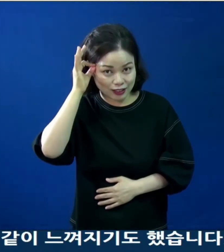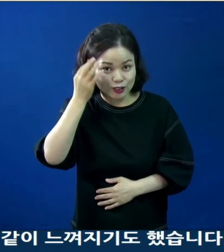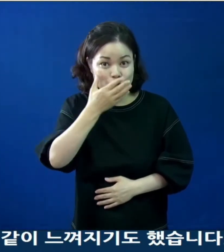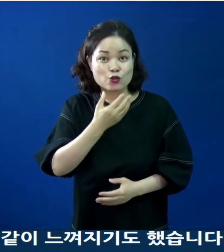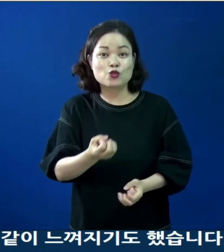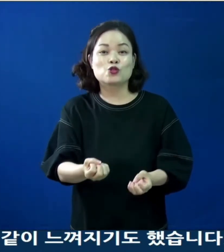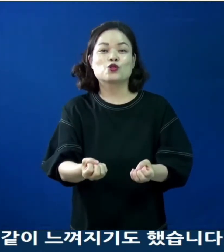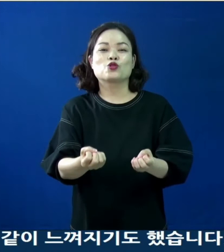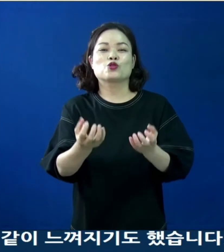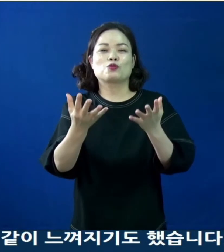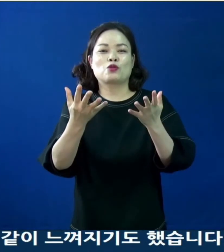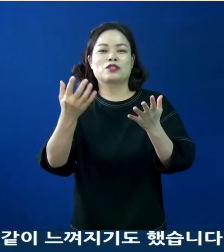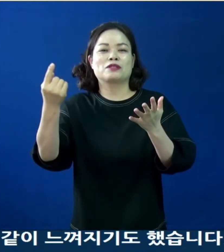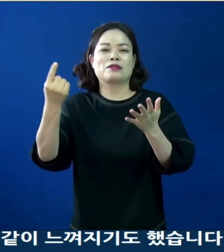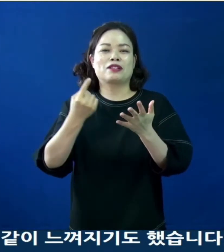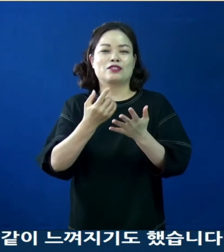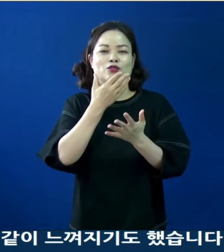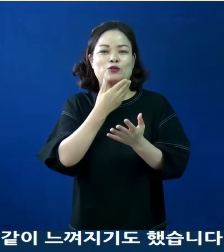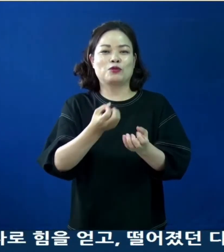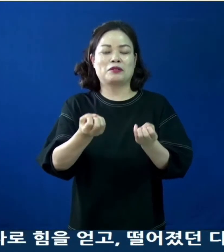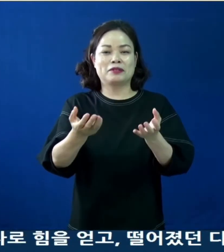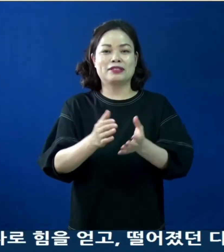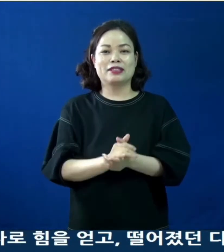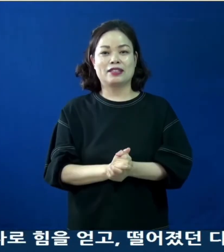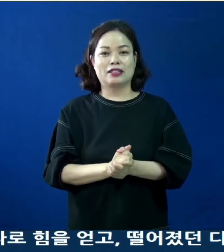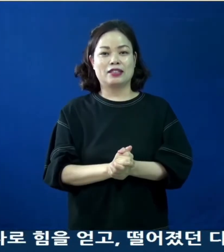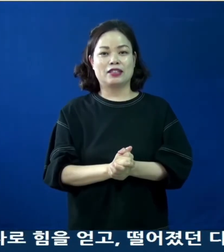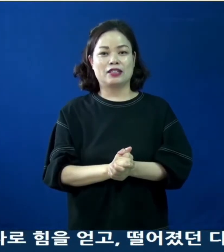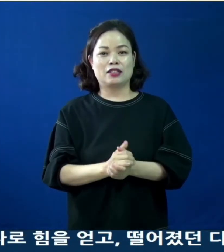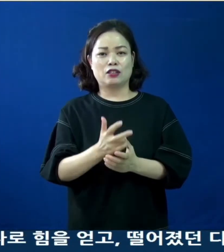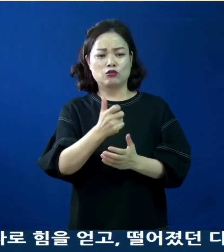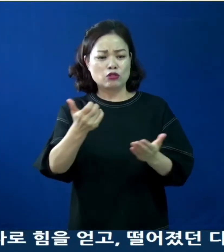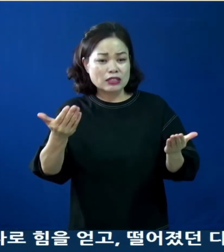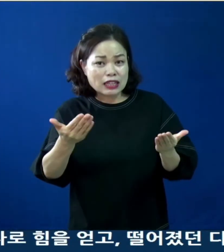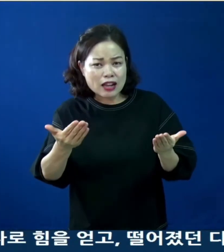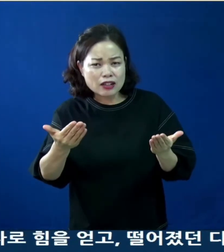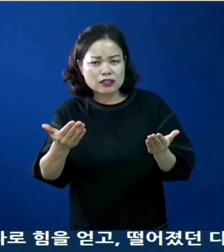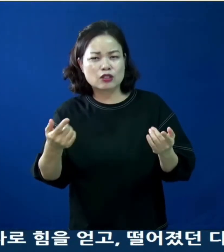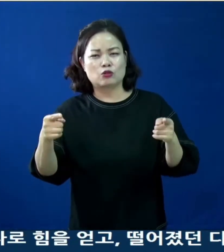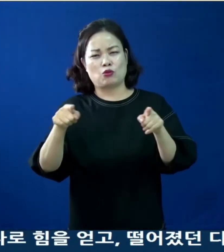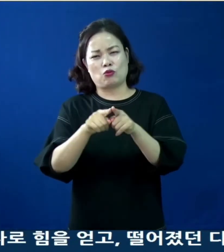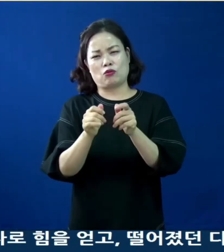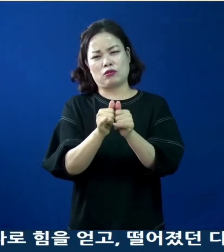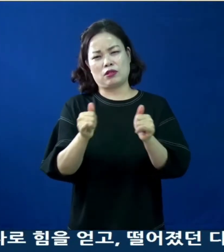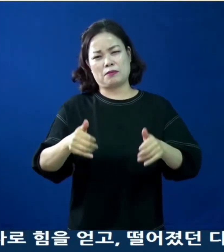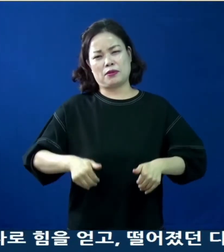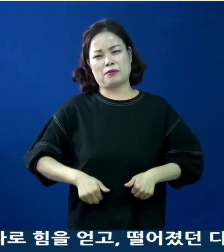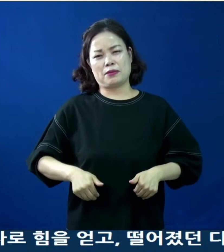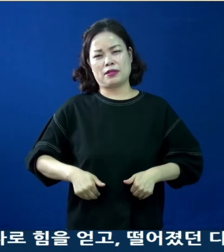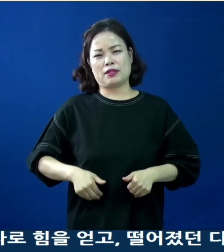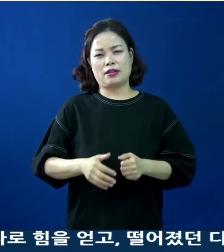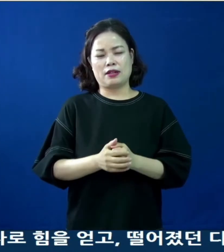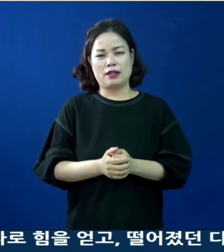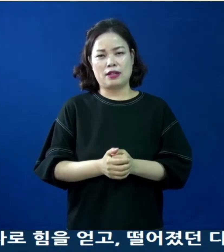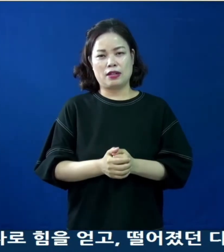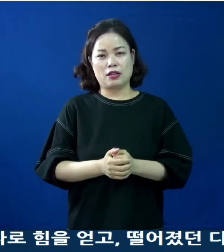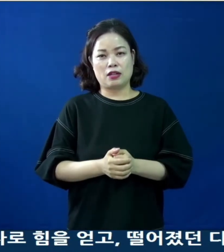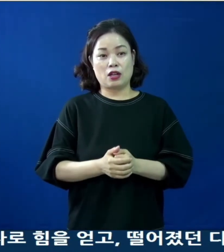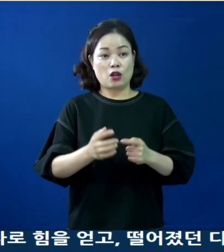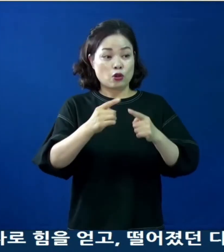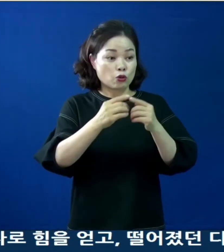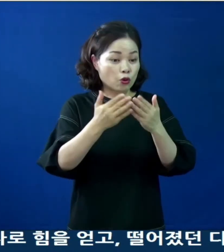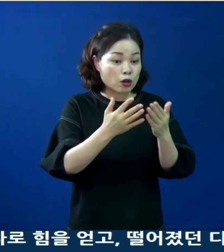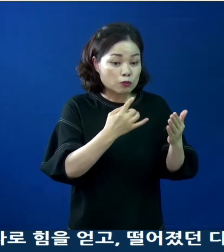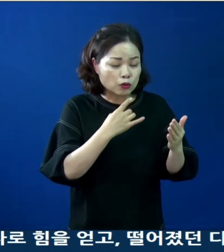축복이 임하기를 주 안에서 축원합니다. 여러분, 주의 사역을 하려면요, 동역자가 있어야 됩니다. 이 교회일 뿐만